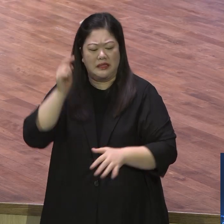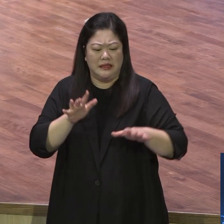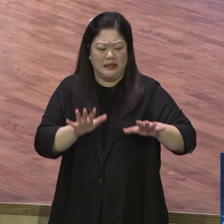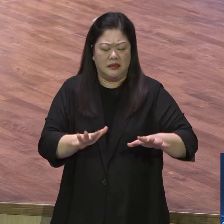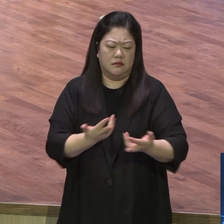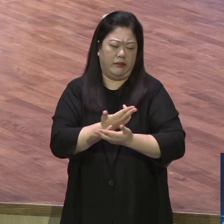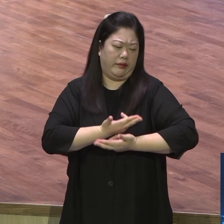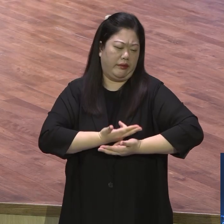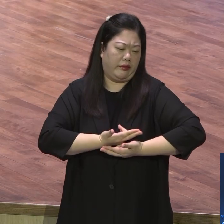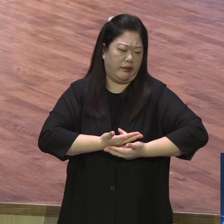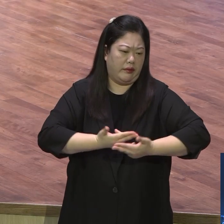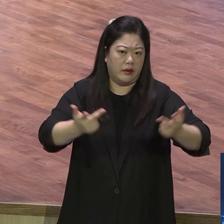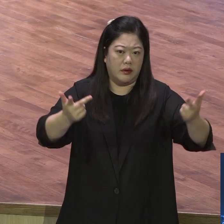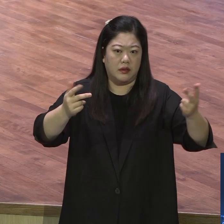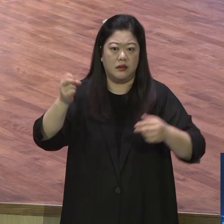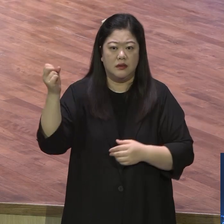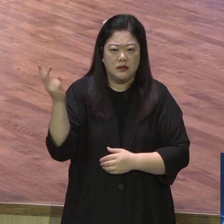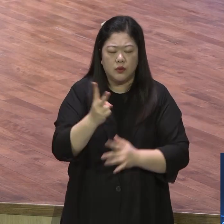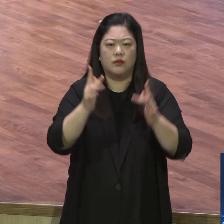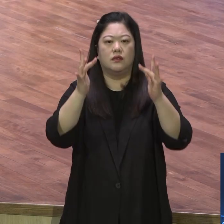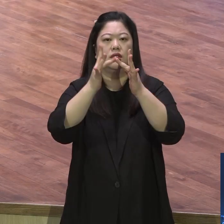또 이렇게 되니까